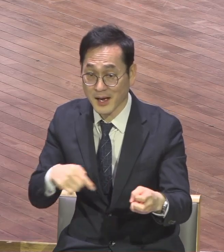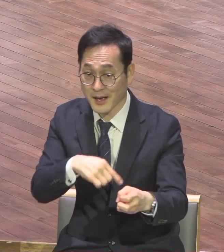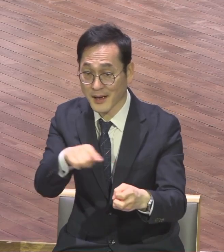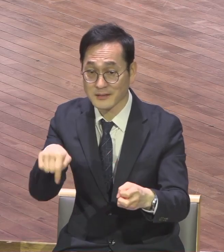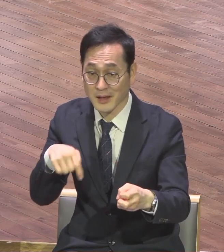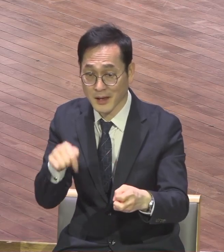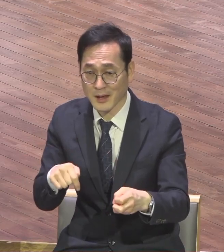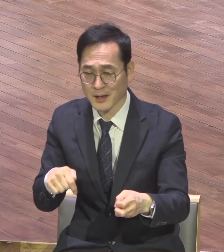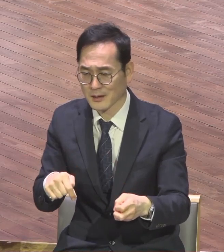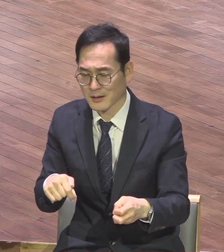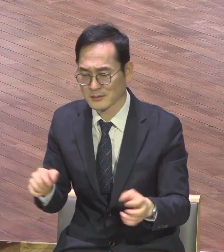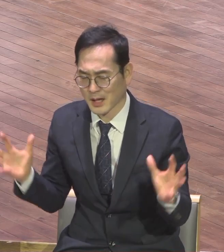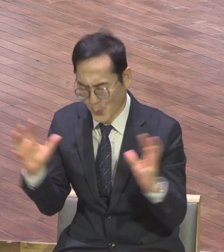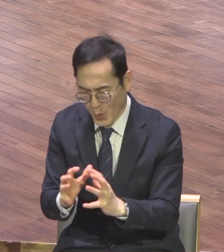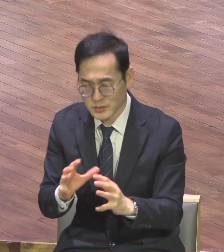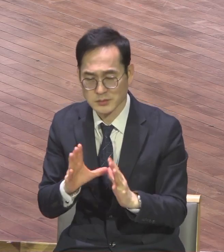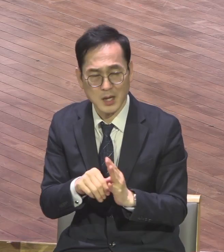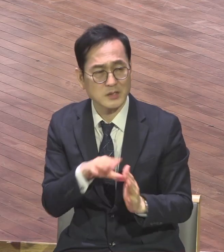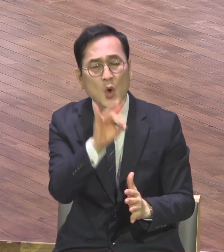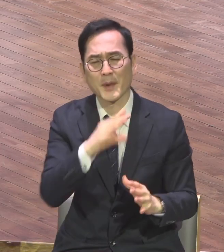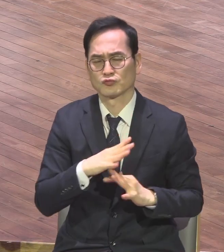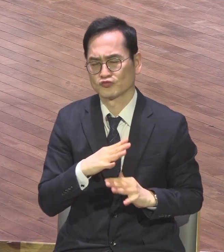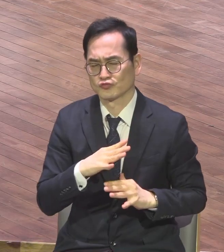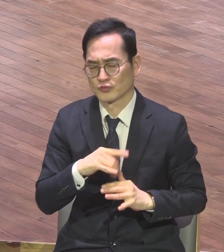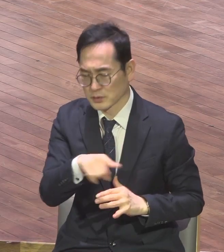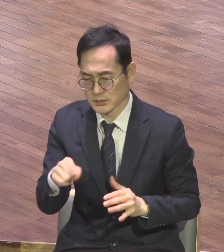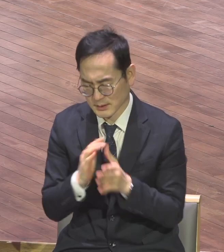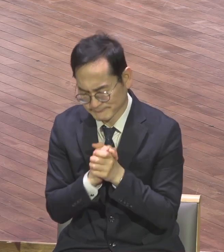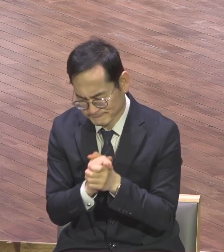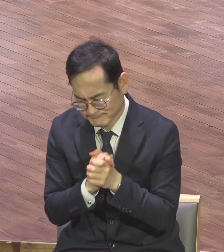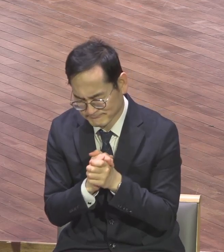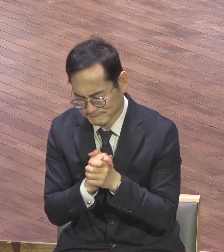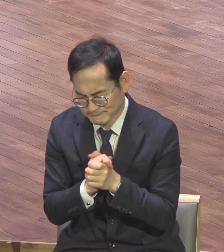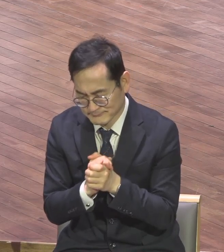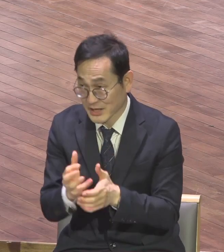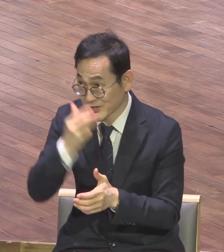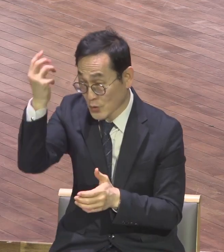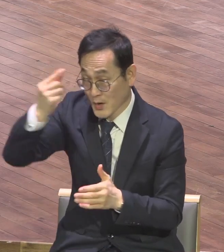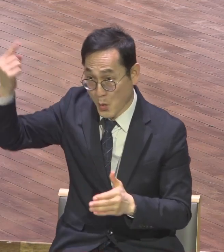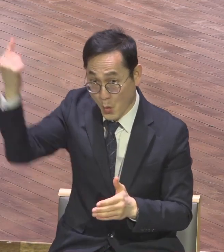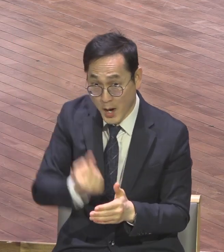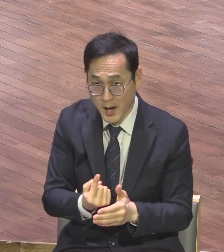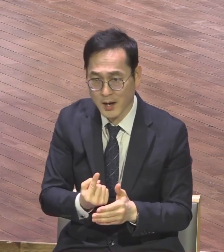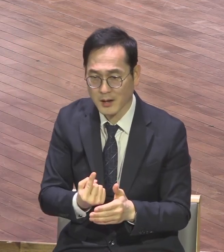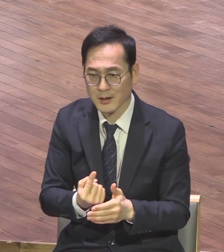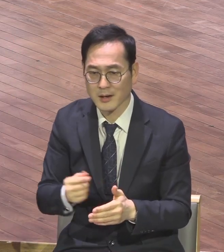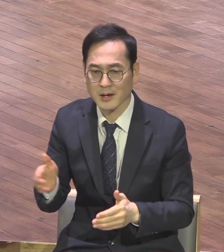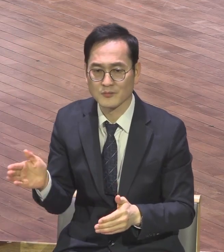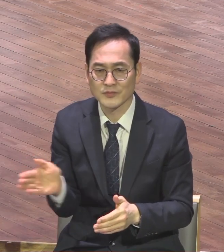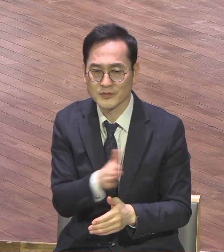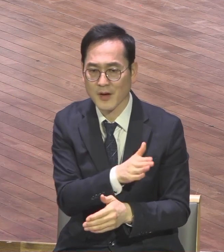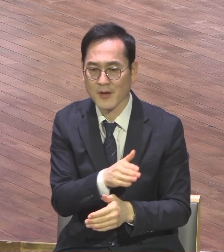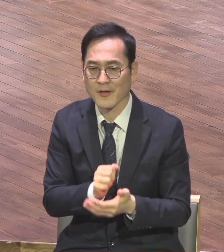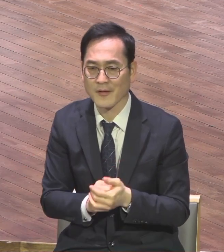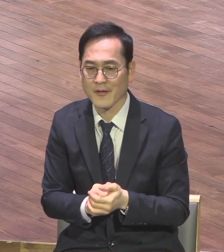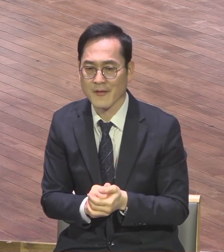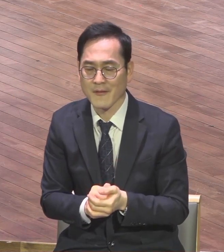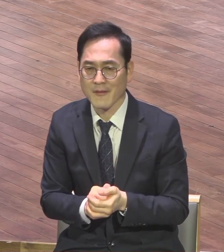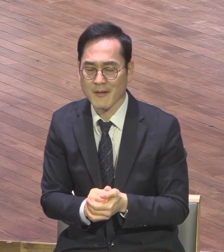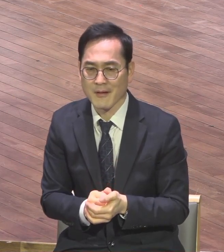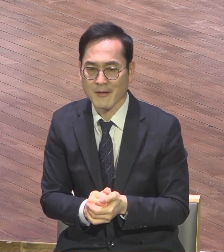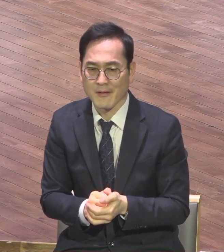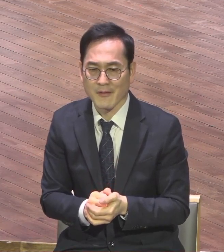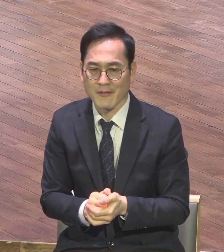다 사라지고 이 성령에 이끌려서 놀라운 말씀을 선포합니다. 겁 없이 튀어나와가지고